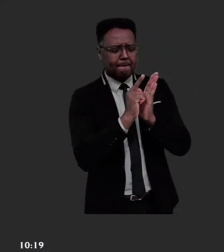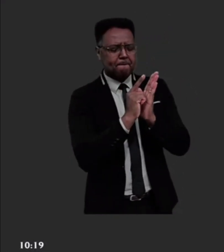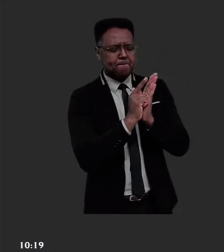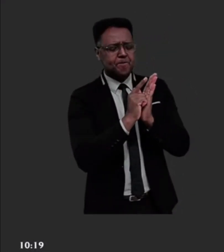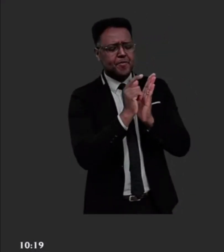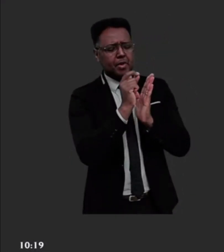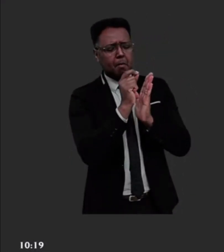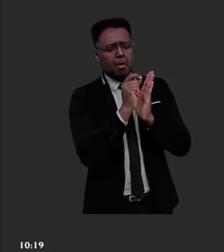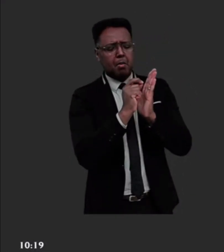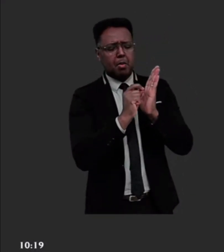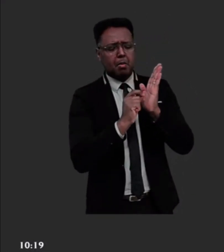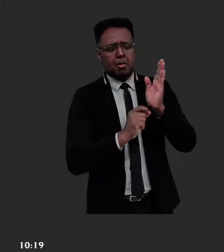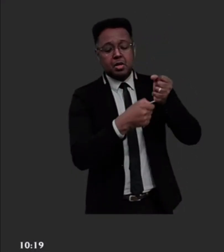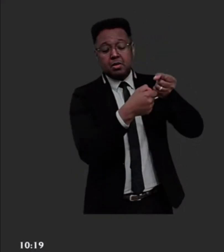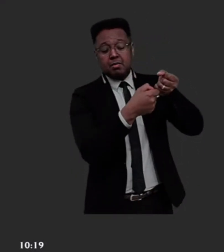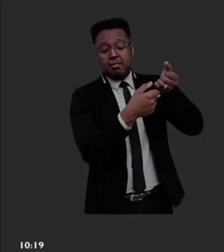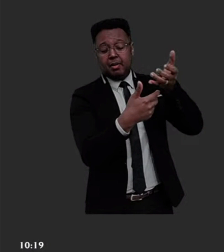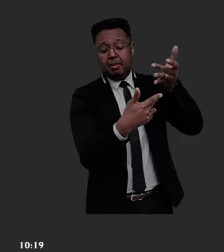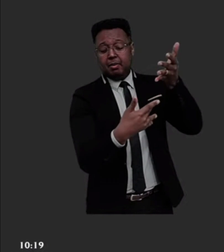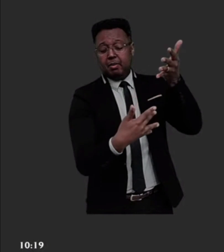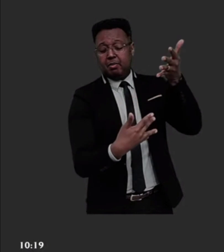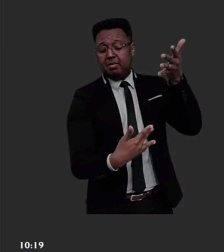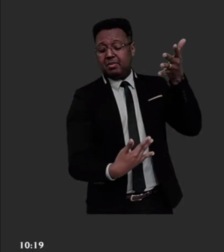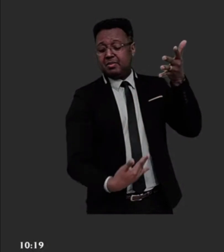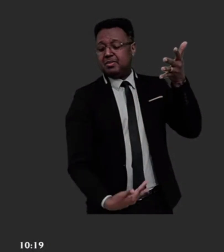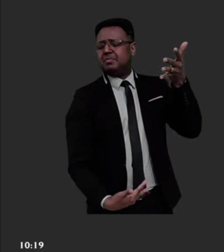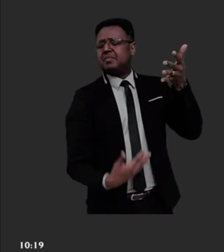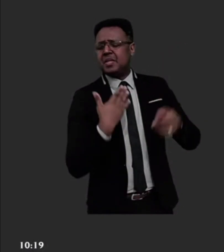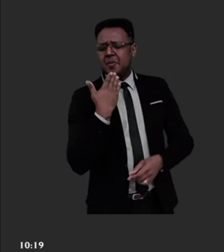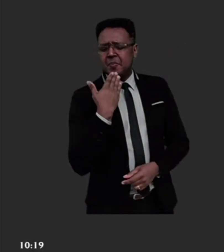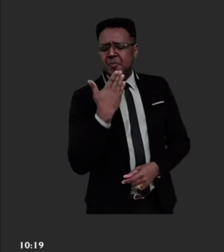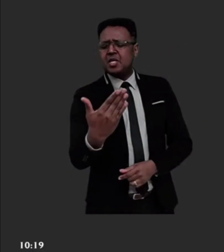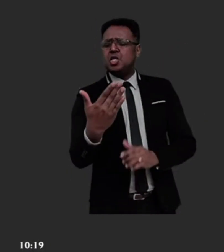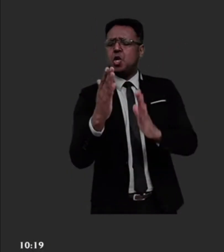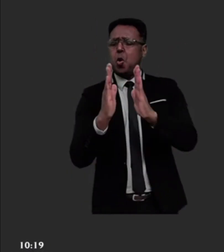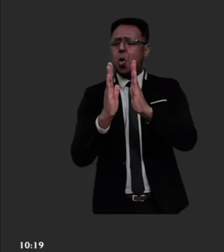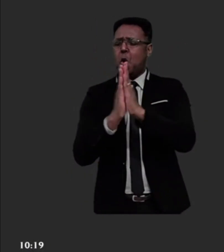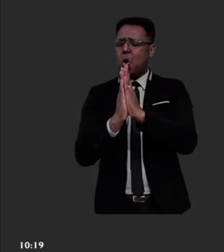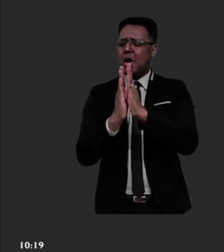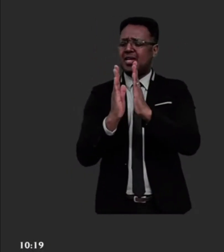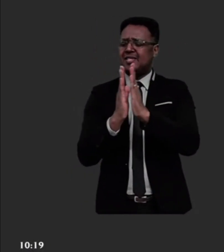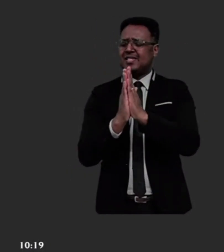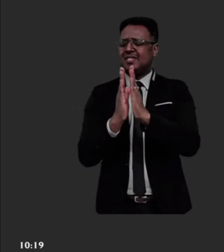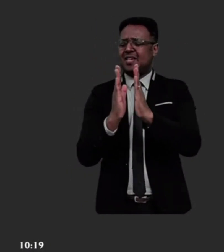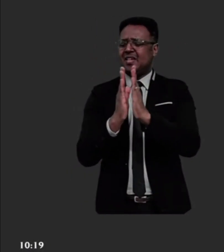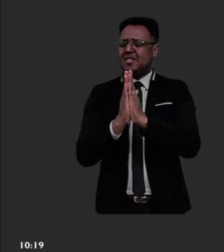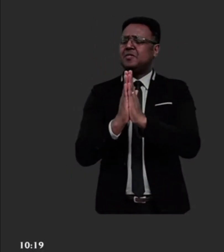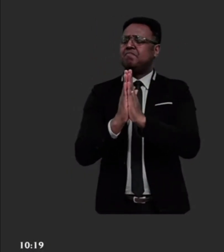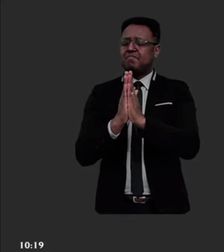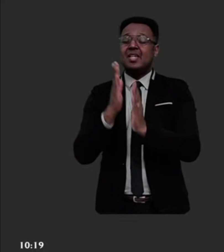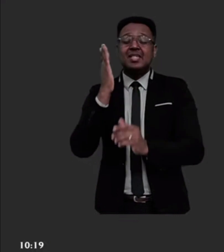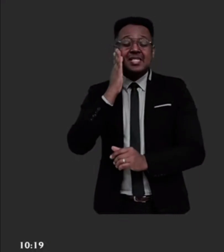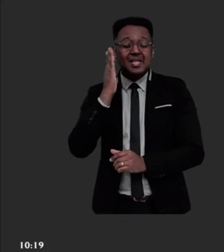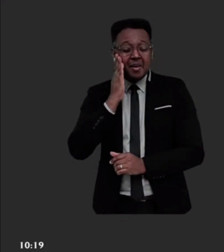ver, é um número muito grande que chegou ao nosso conhecimento, mas há um número muito maior no meio da